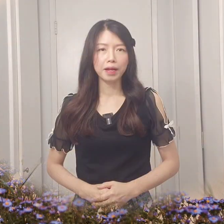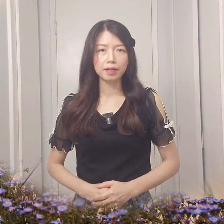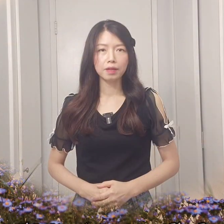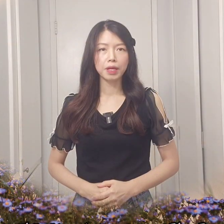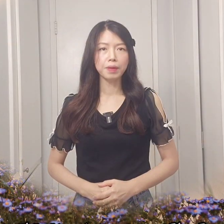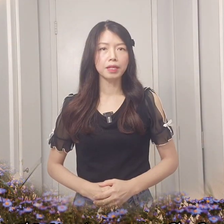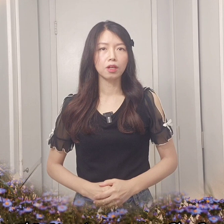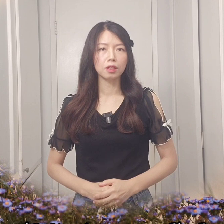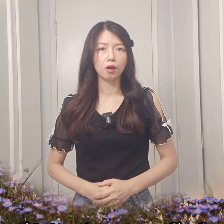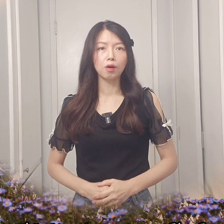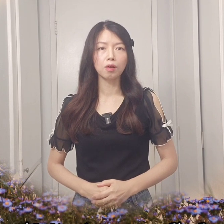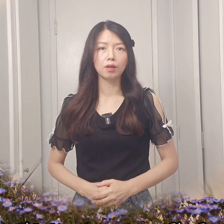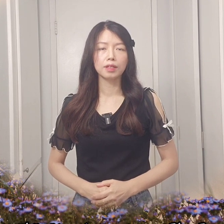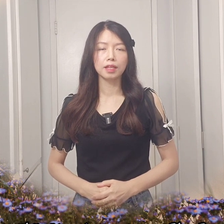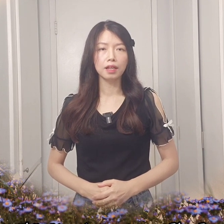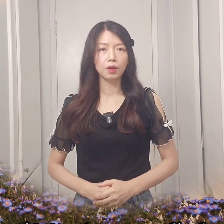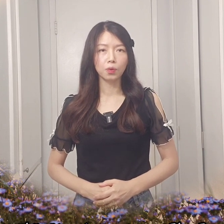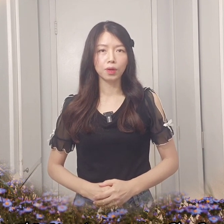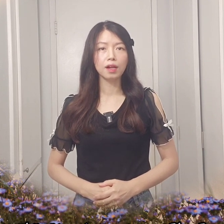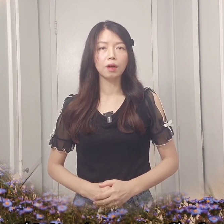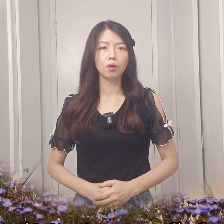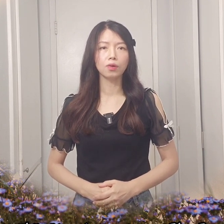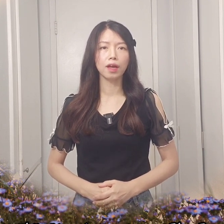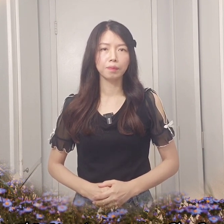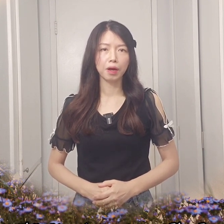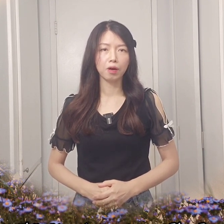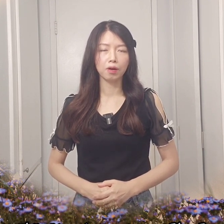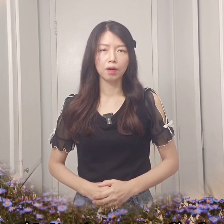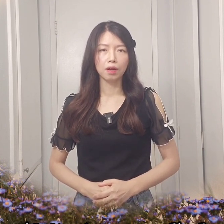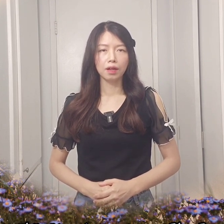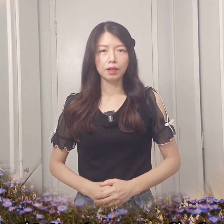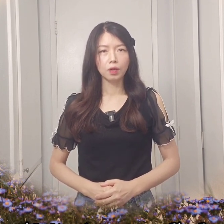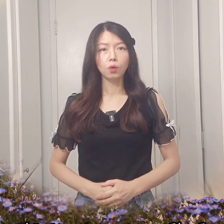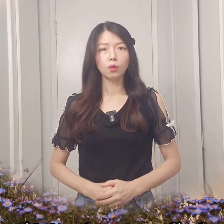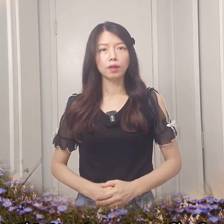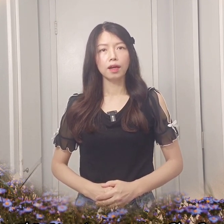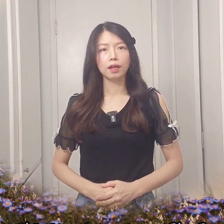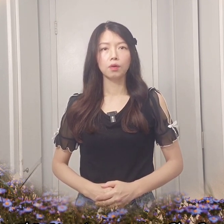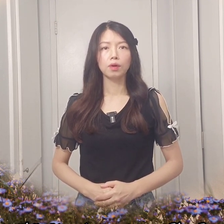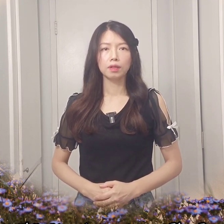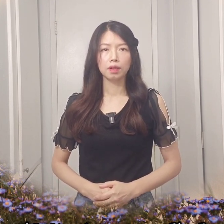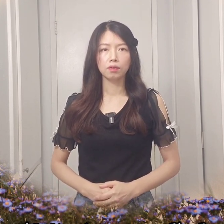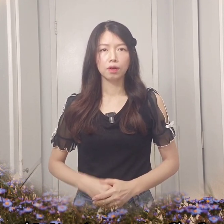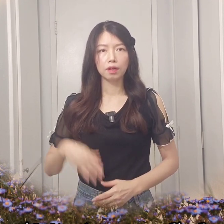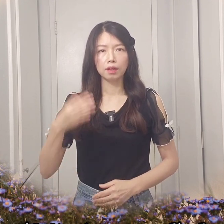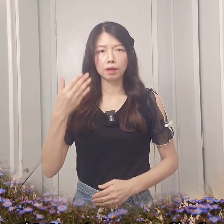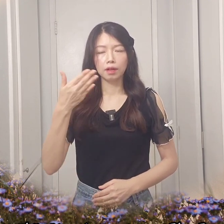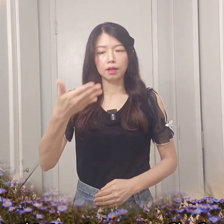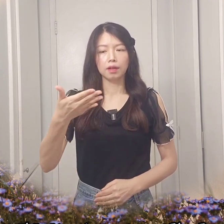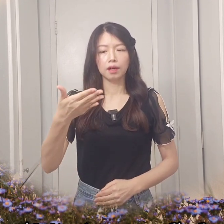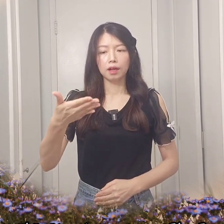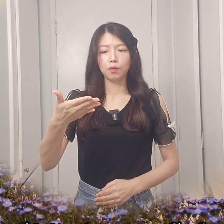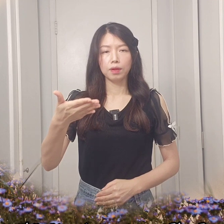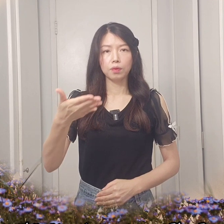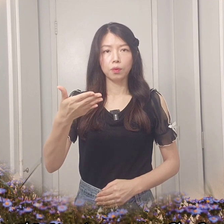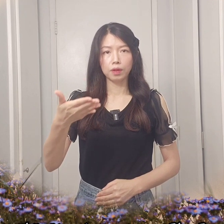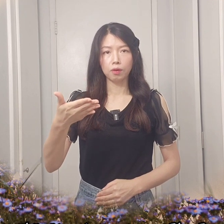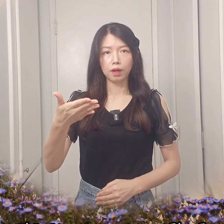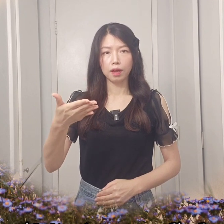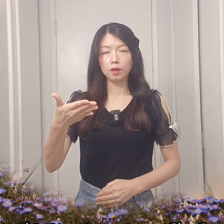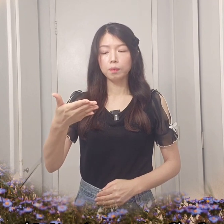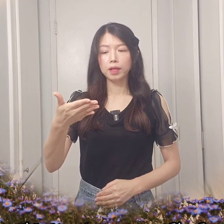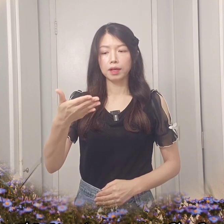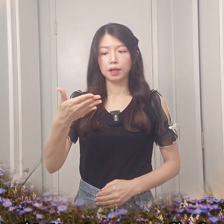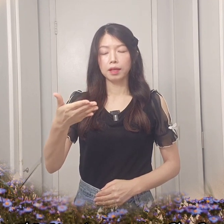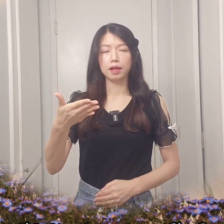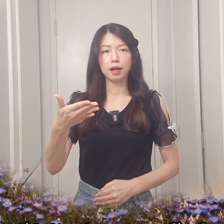기록된 말씀 힘이 있어서 진리로 우리를 거룩해 하며 기록되다 라고 한 뜻의 수어는 아까 왼손